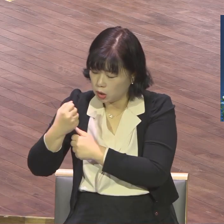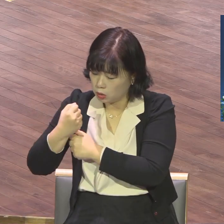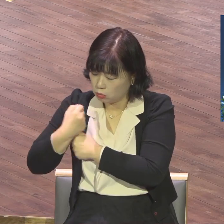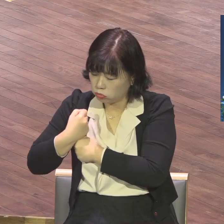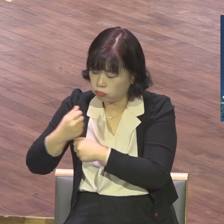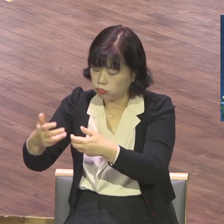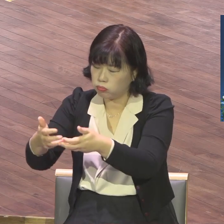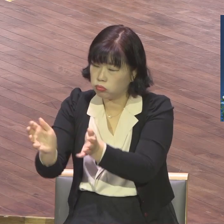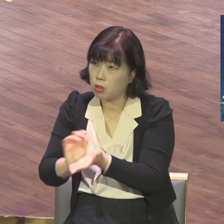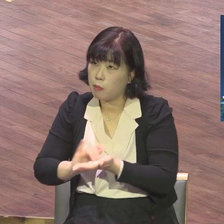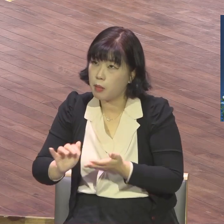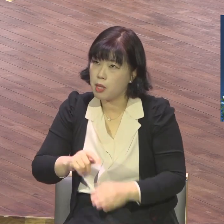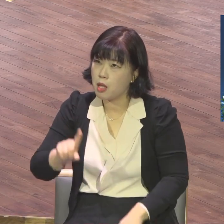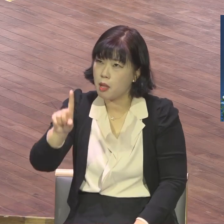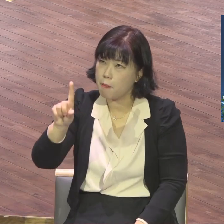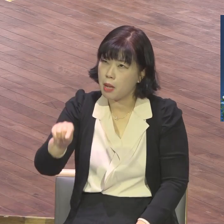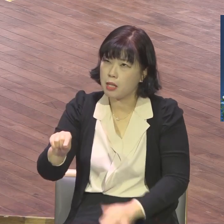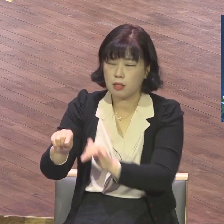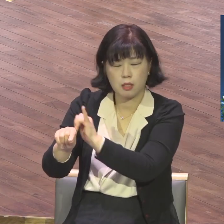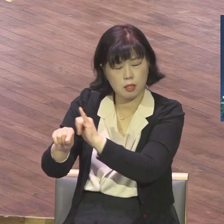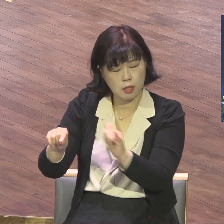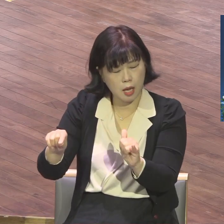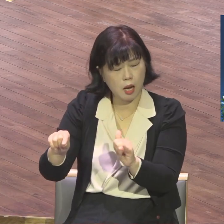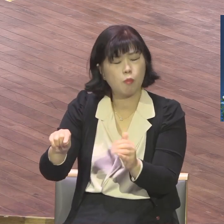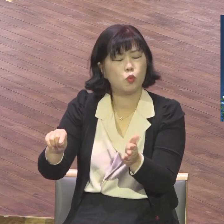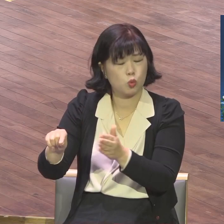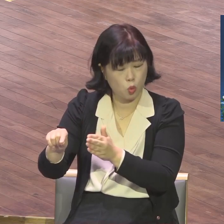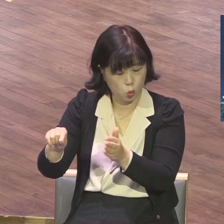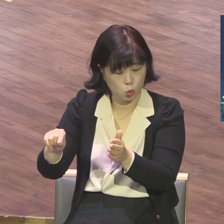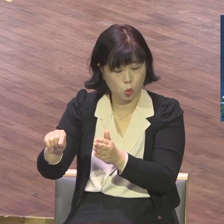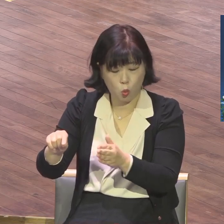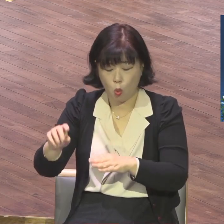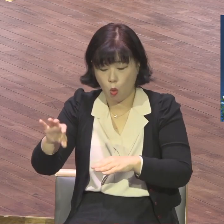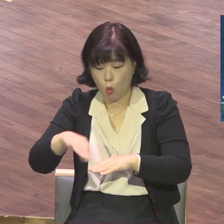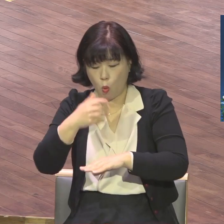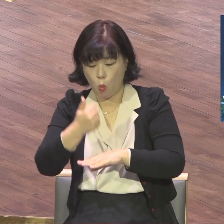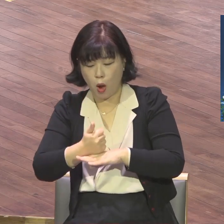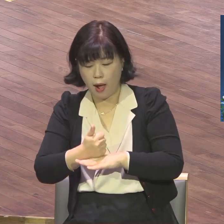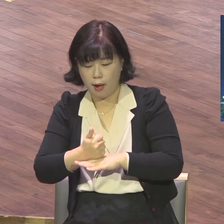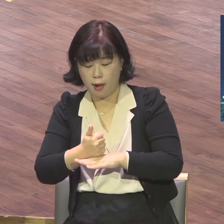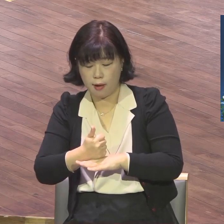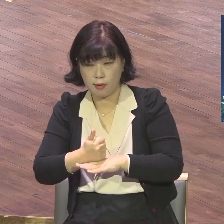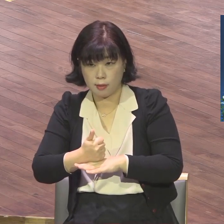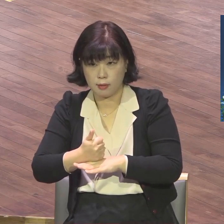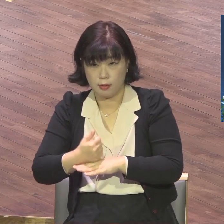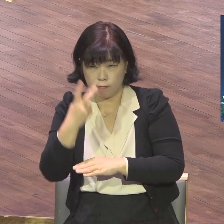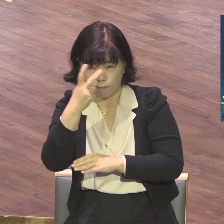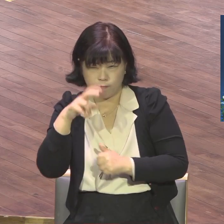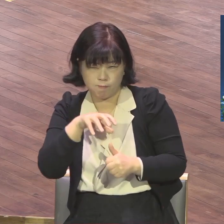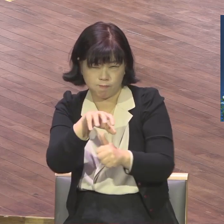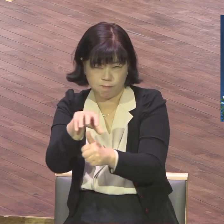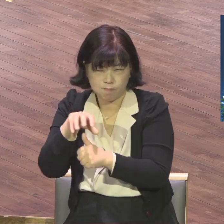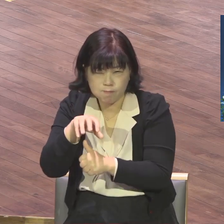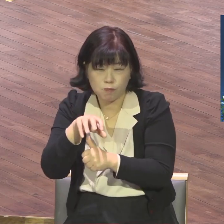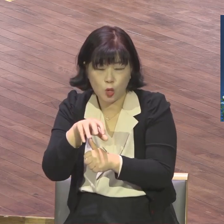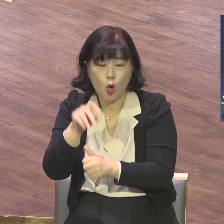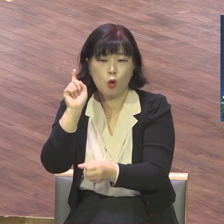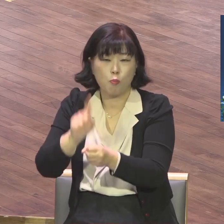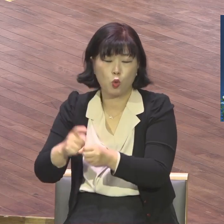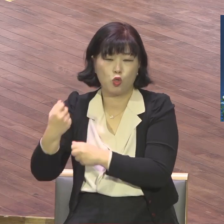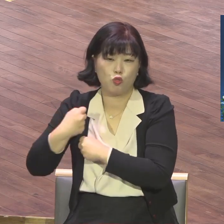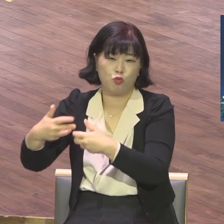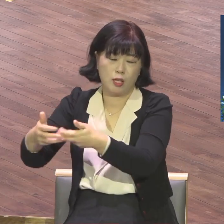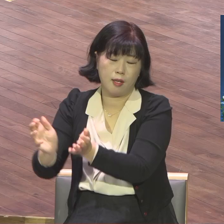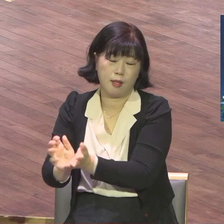친위대 군인들은요. 만나래야 만날 수 없대. 일반 사람들은 친위대 군인들 만나 보려고 해도 만날 수 없을